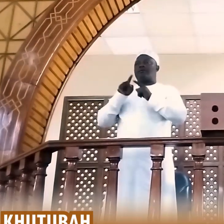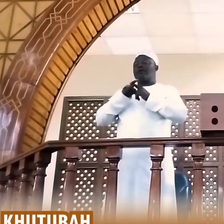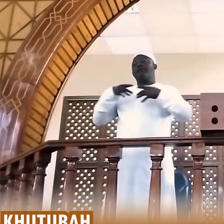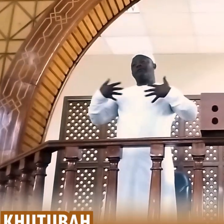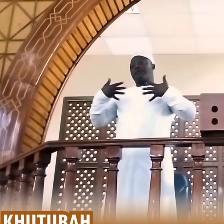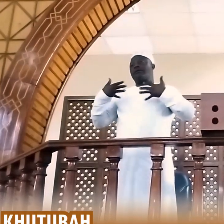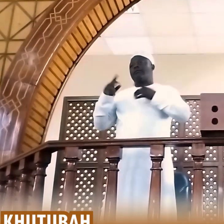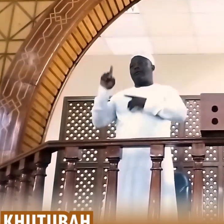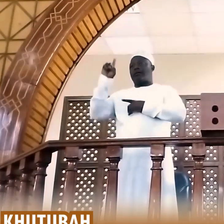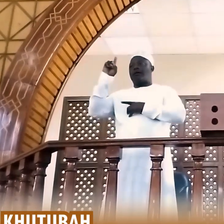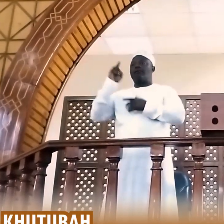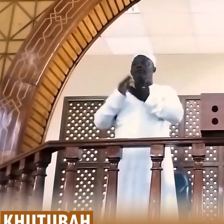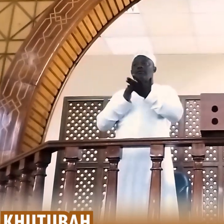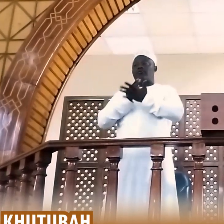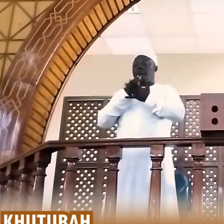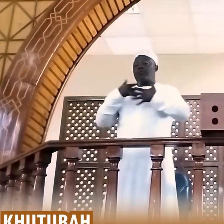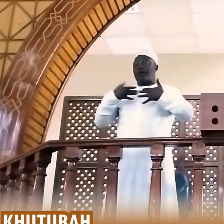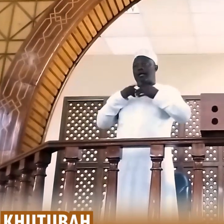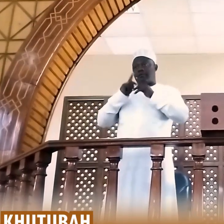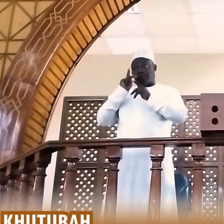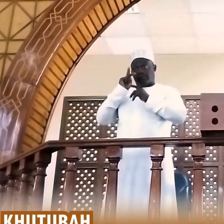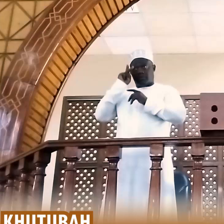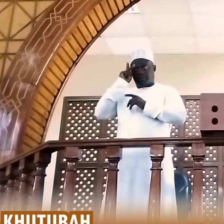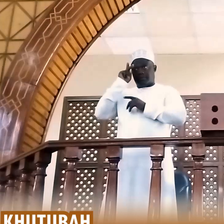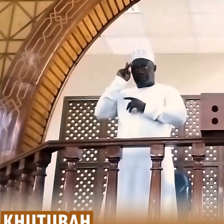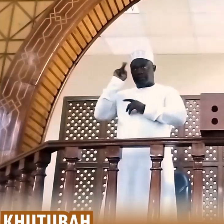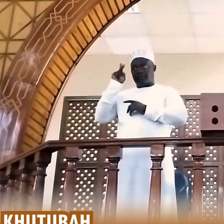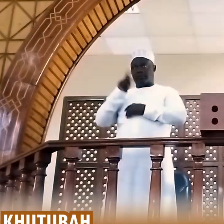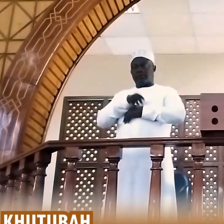واتقوا الله الذي تساءلون به والأرحام